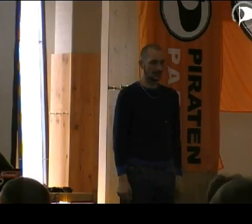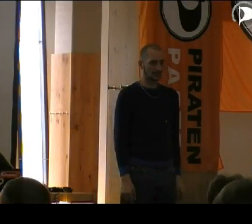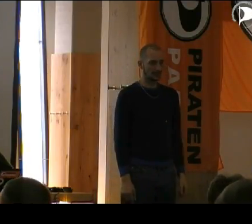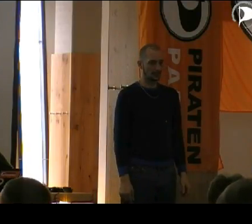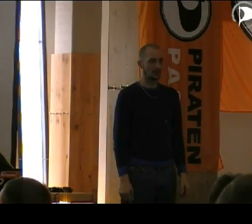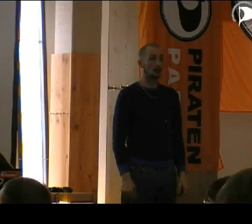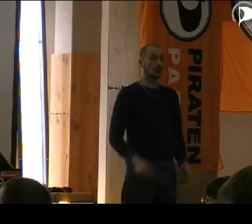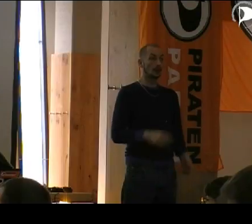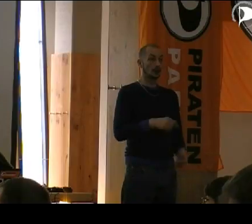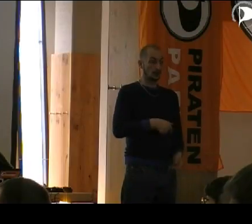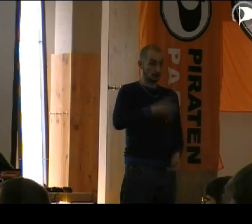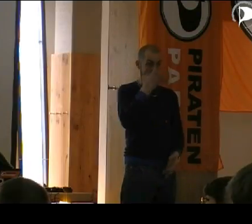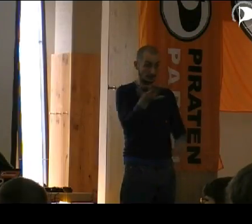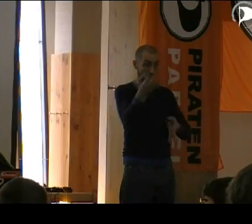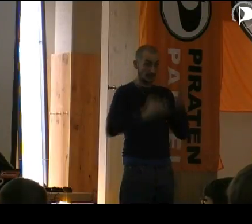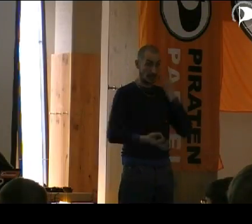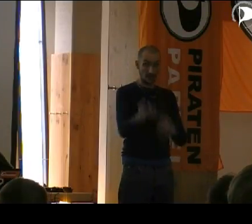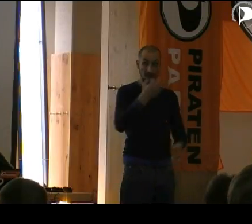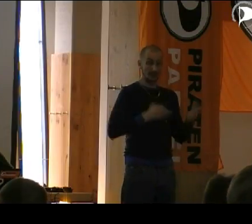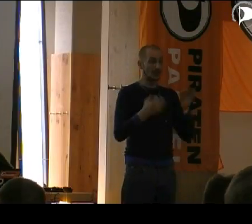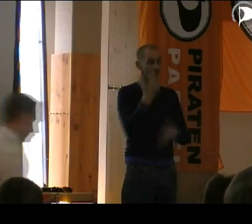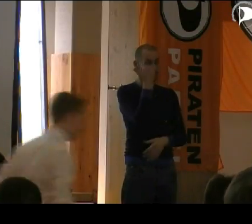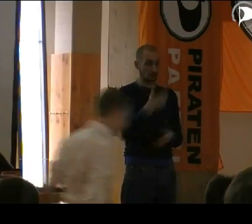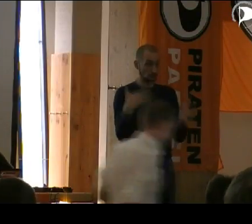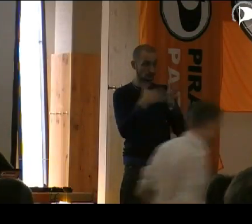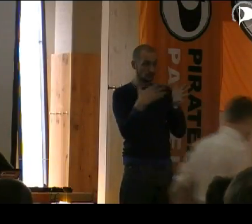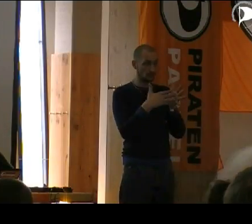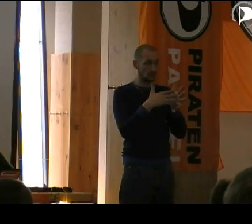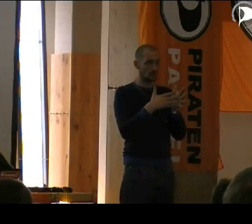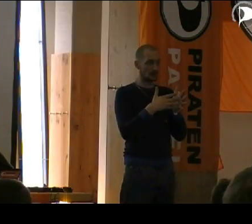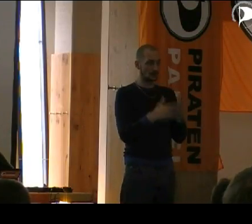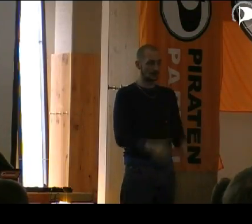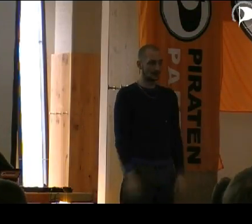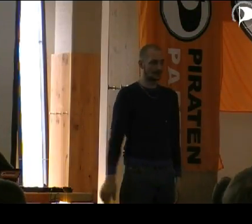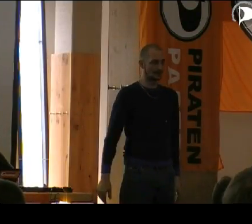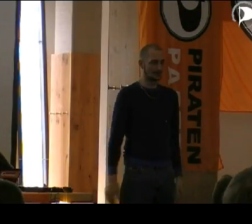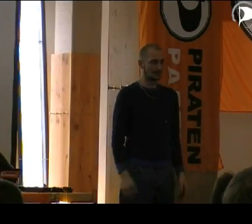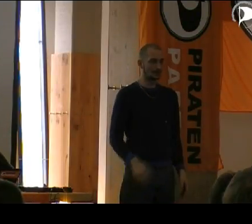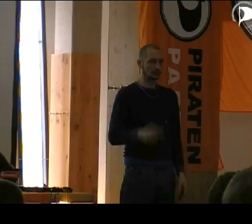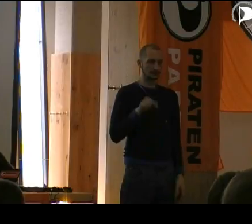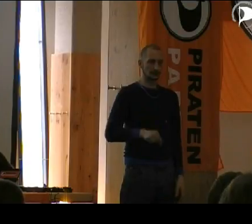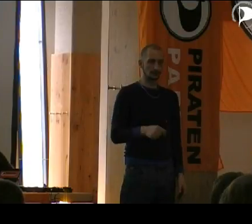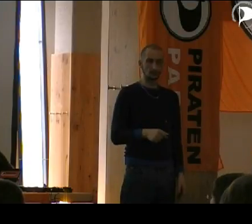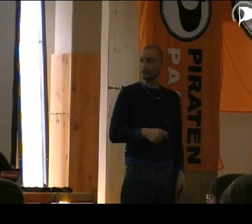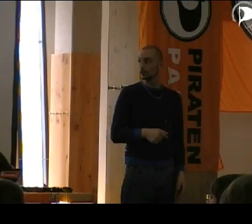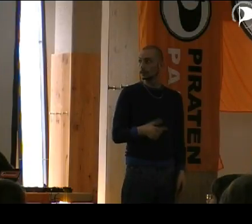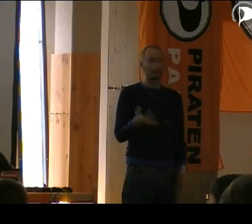weitere fragen zum bericht der rechnungsprüfer es ist eine frage